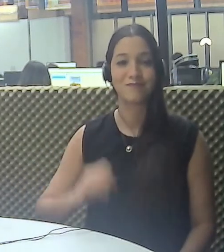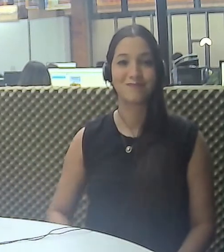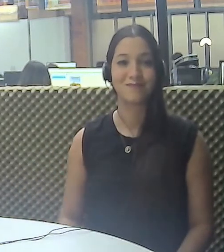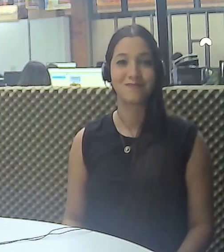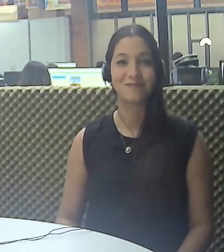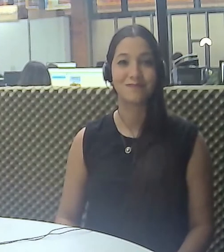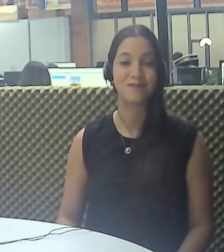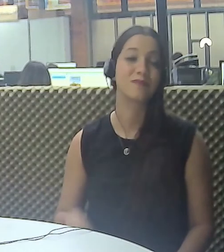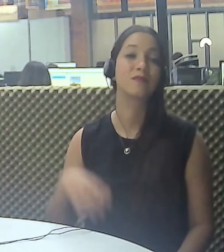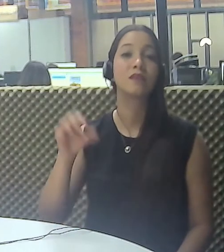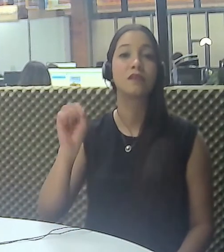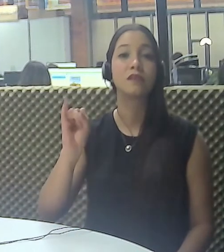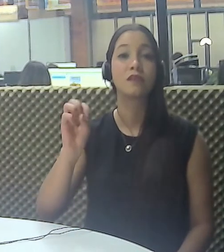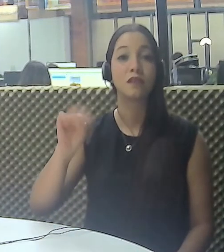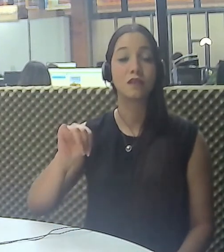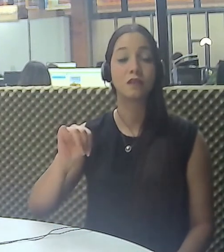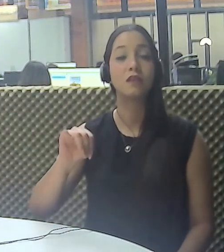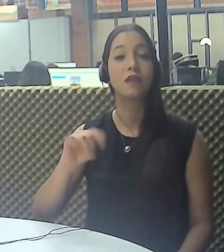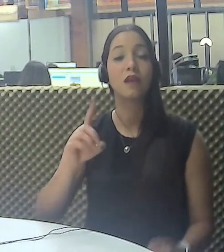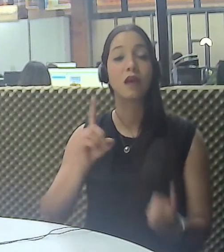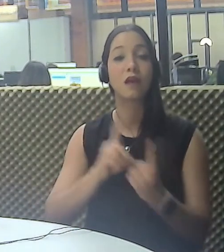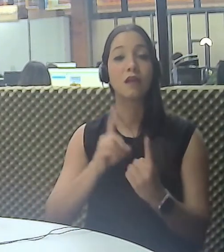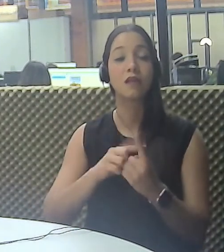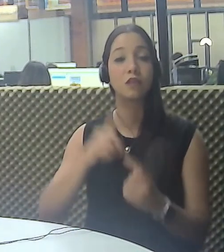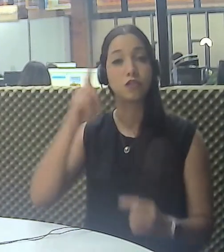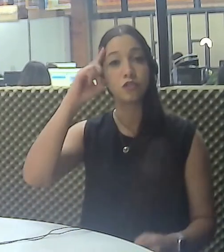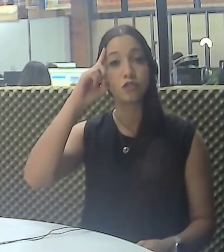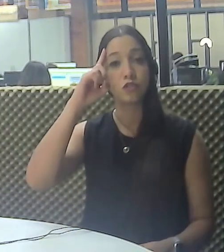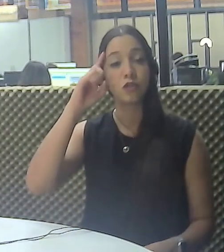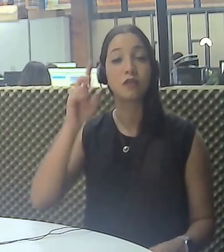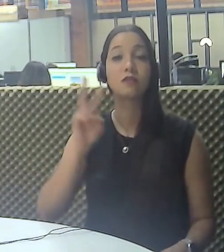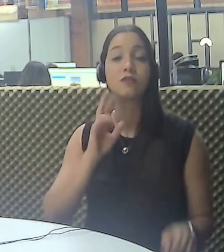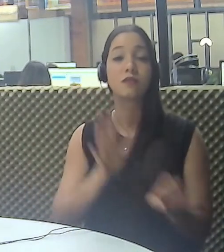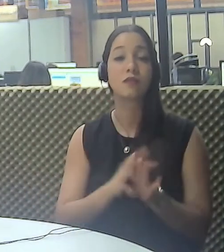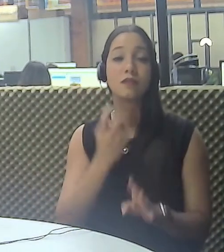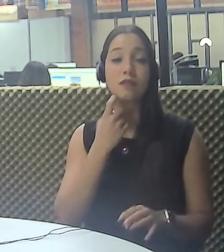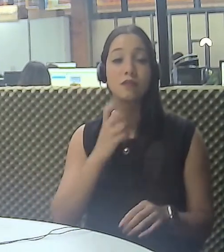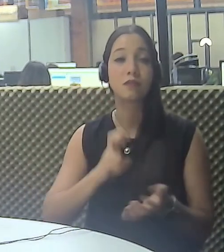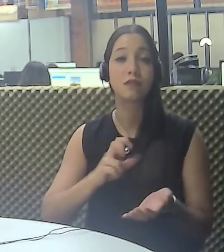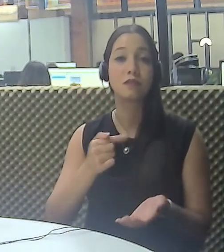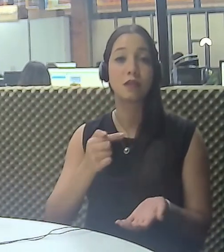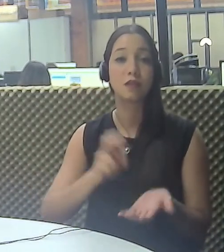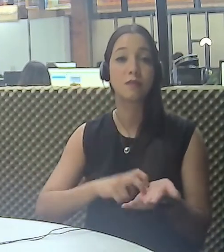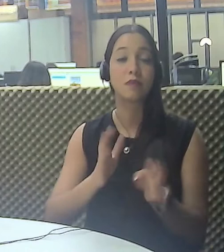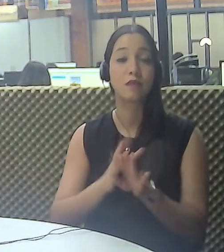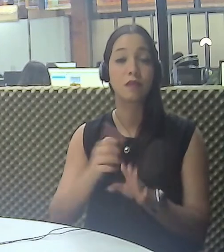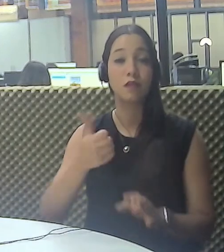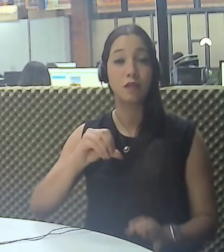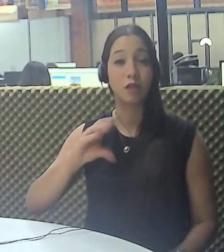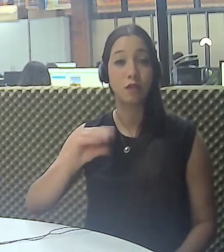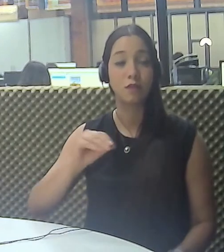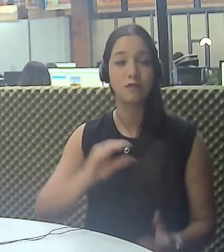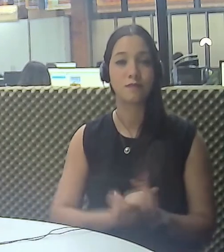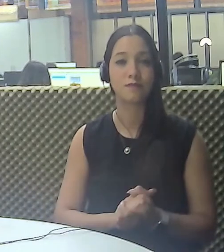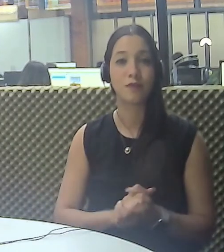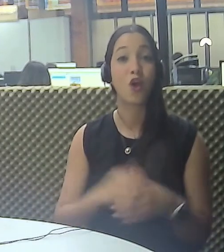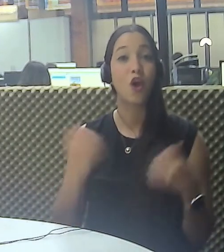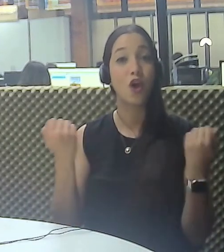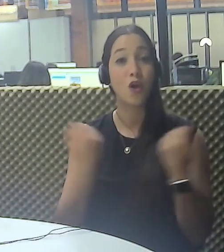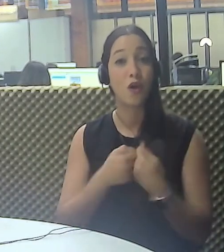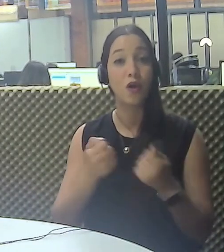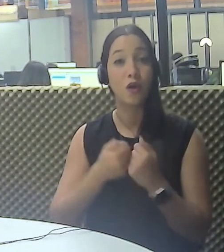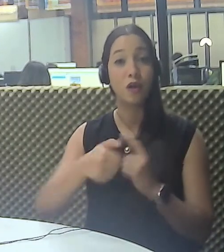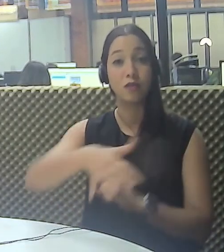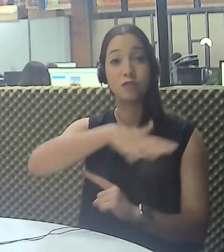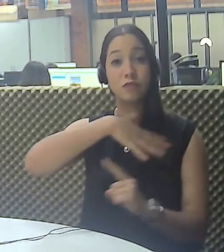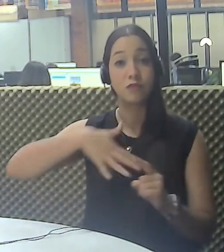3239-2800. O Sim atende nos dias úteis, das 7 da manhã às 7 da noite. Nesta semana, o busão social está no bairro